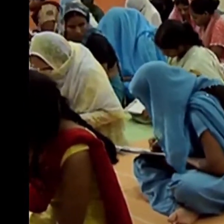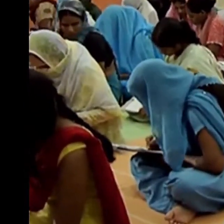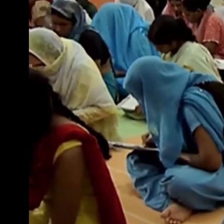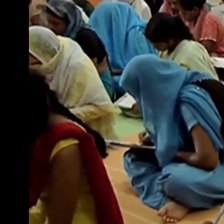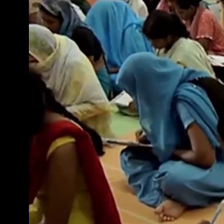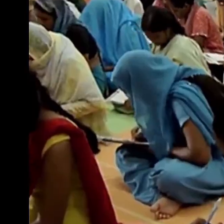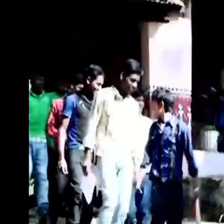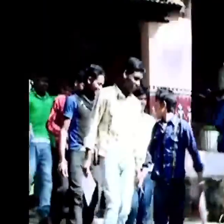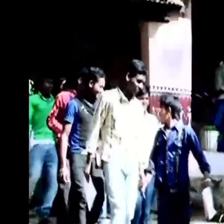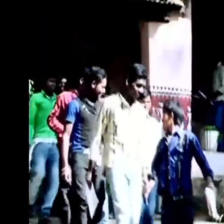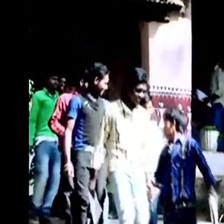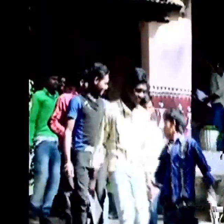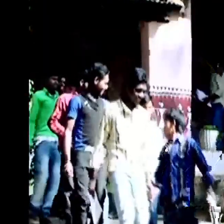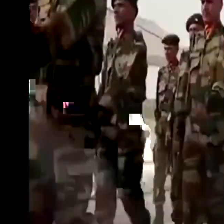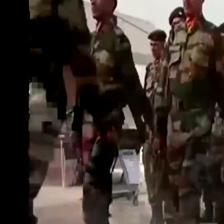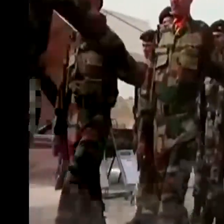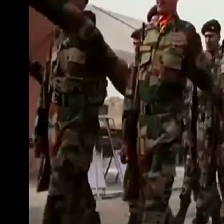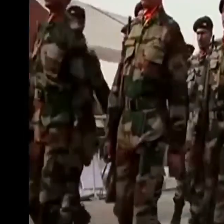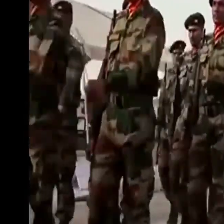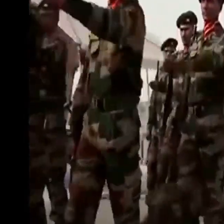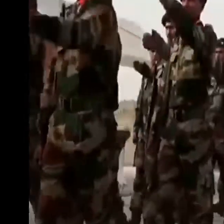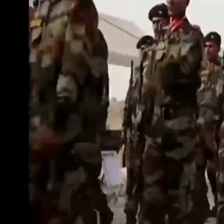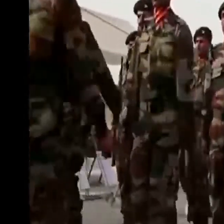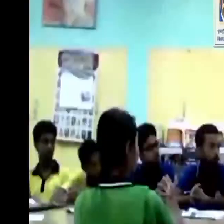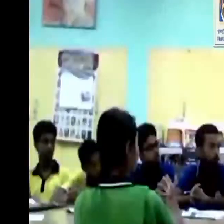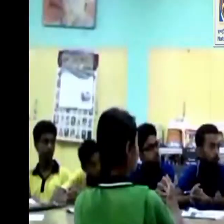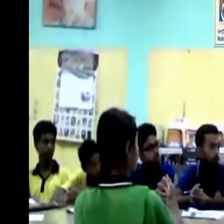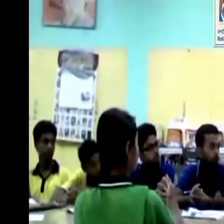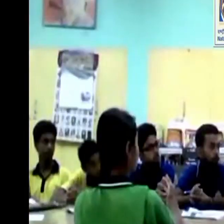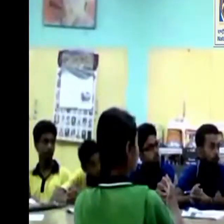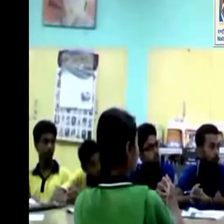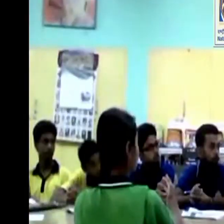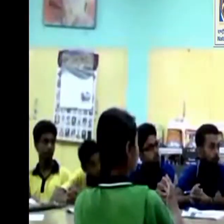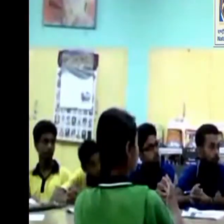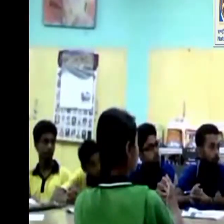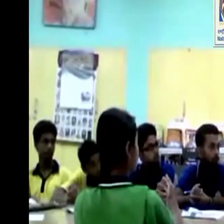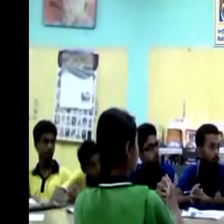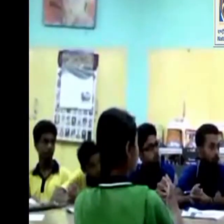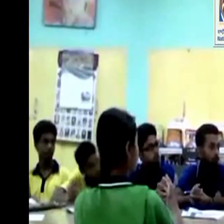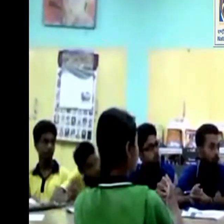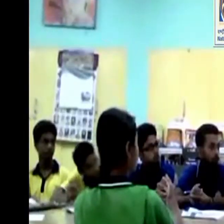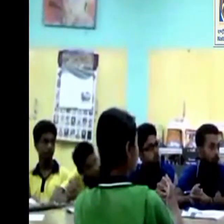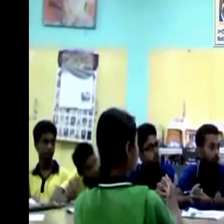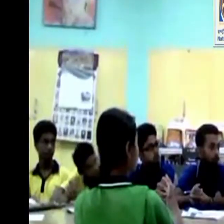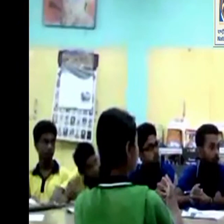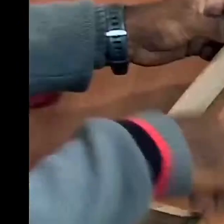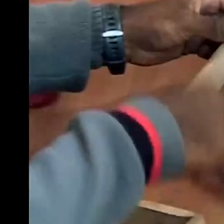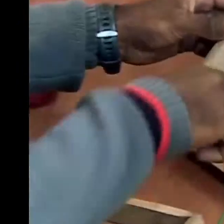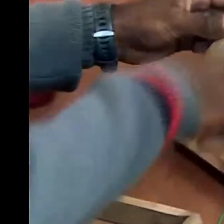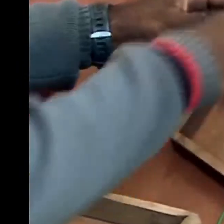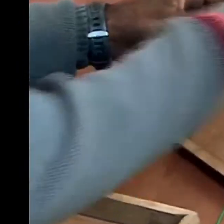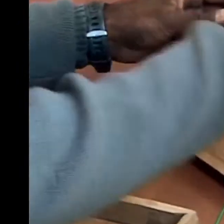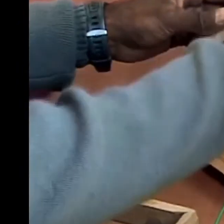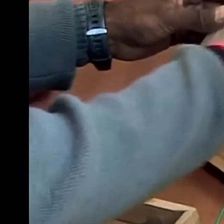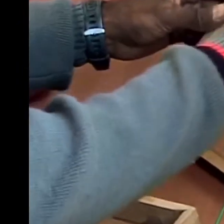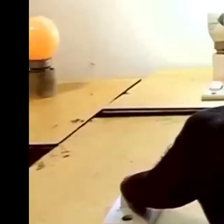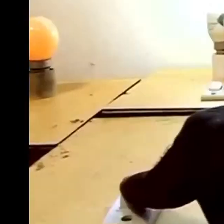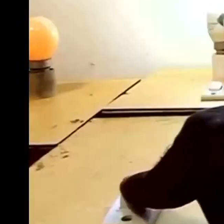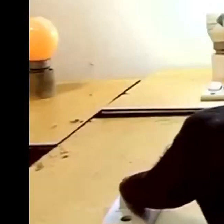मैं अपना रास्ता स्वयं चुने, जीवन ये